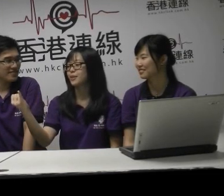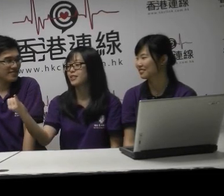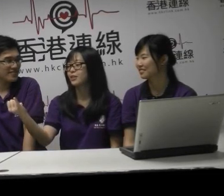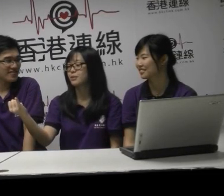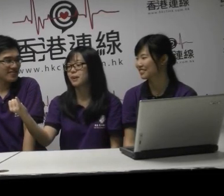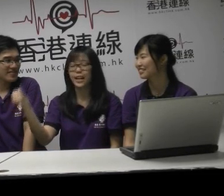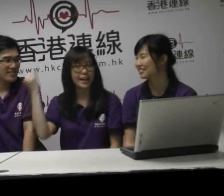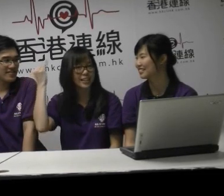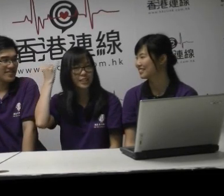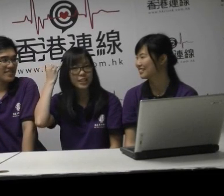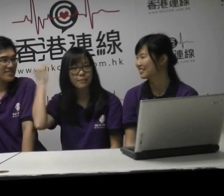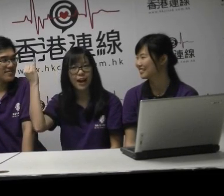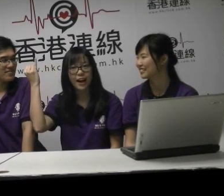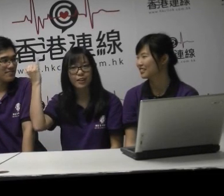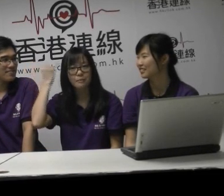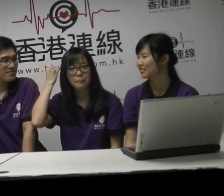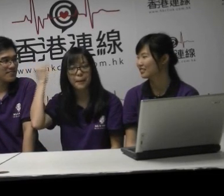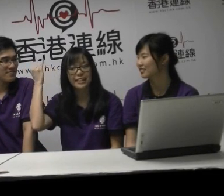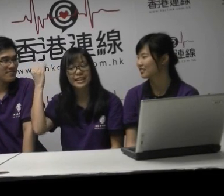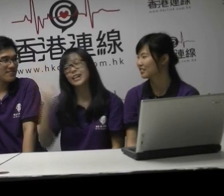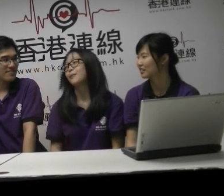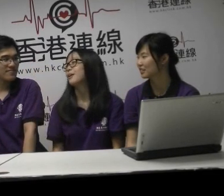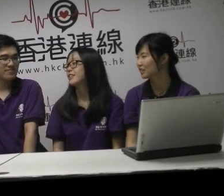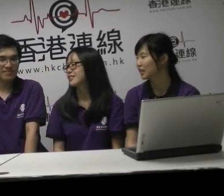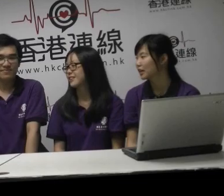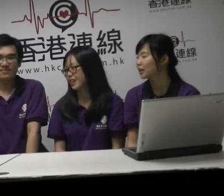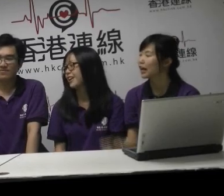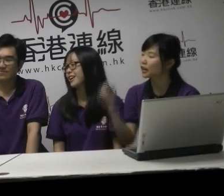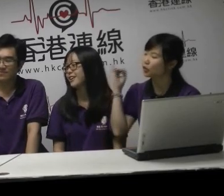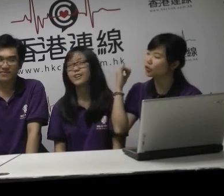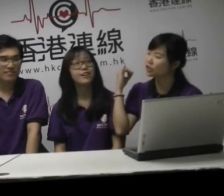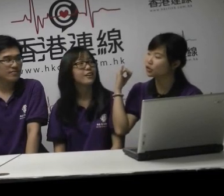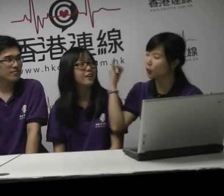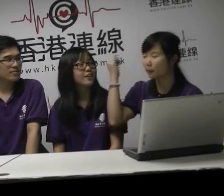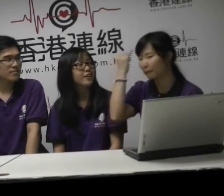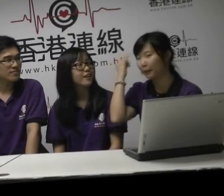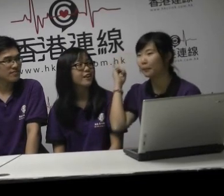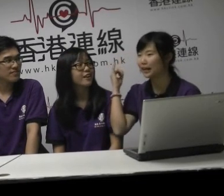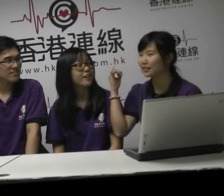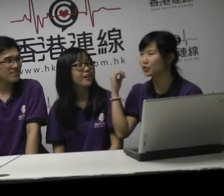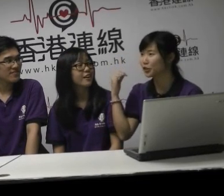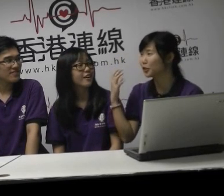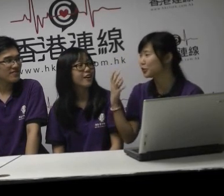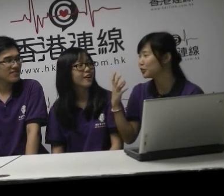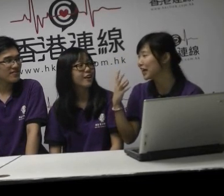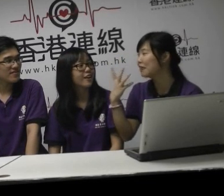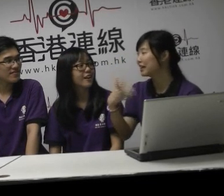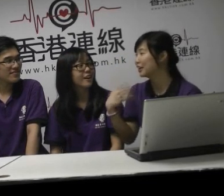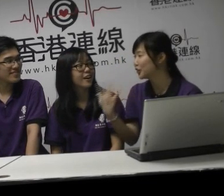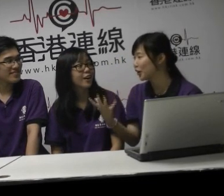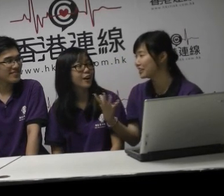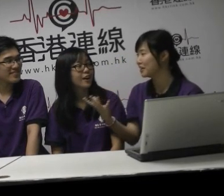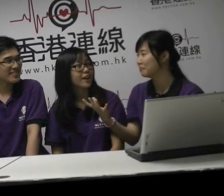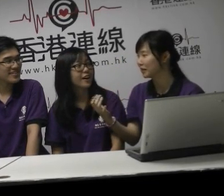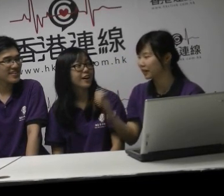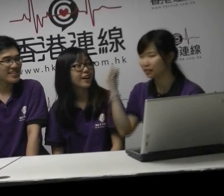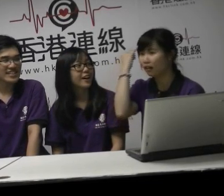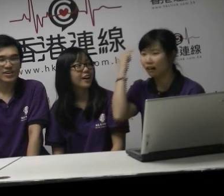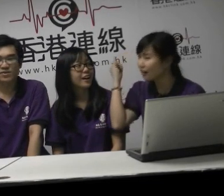樣手指尾啦，點一下。 但係如果我哋做唔明白，就最好都加埋你個樣，即係唔明白，